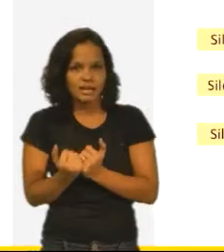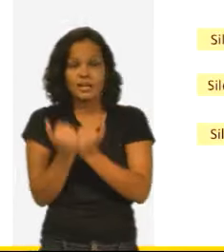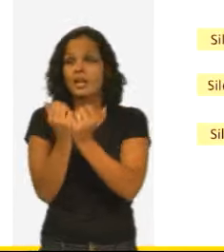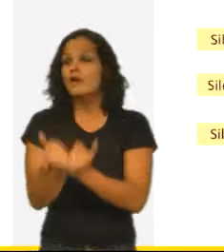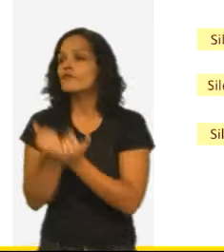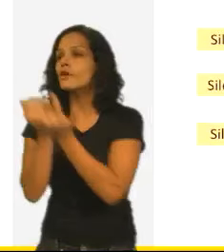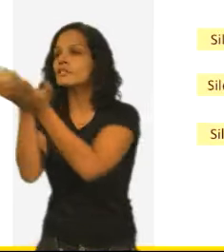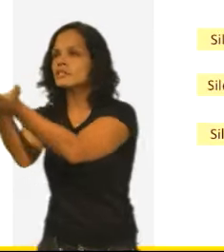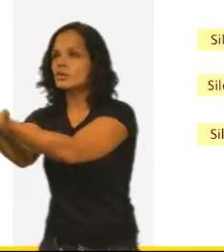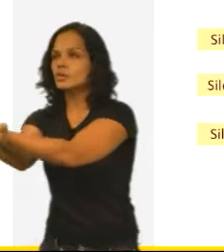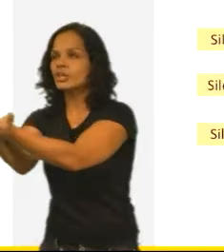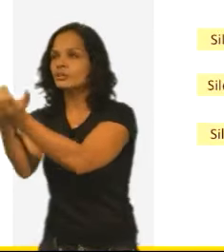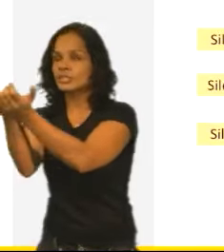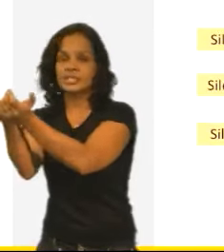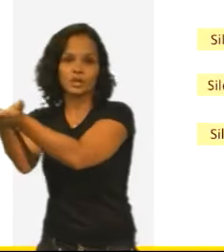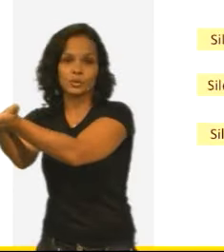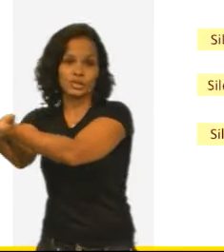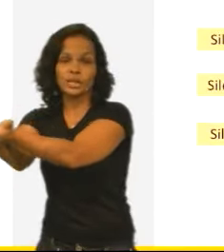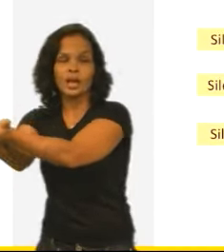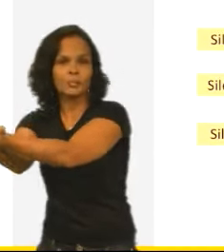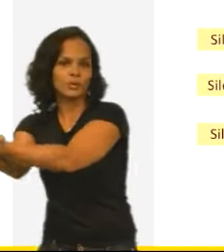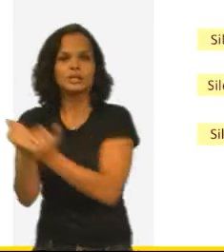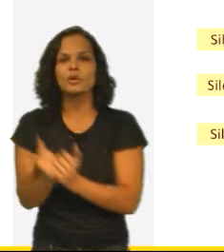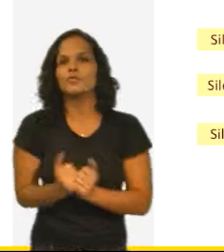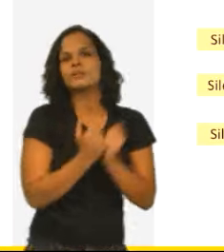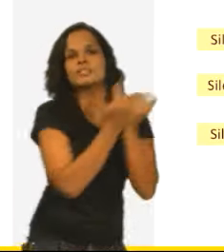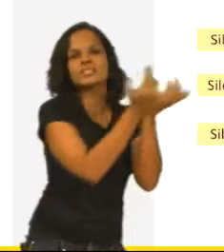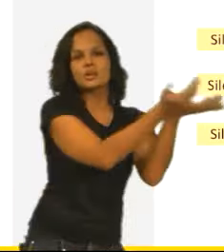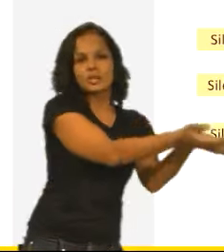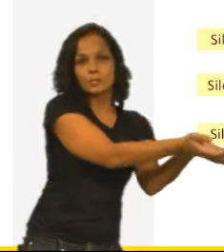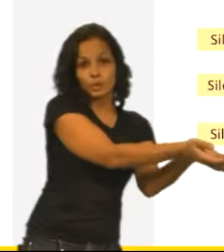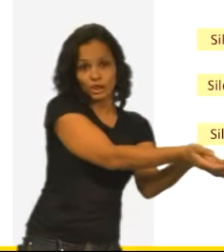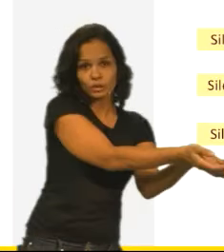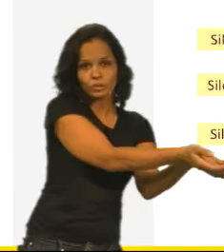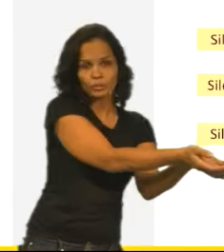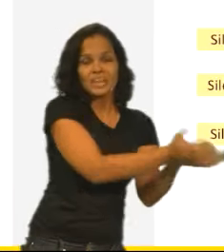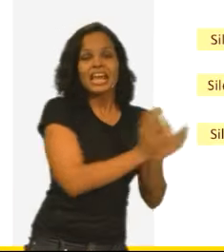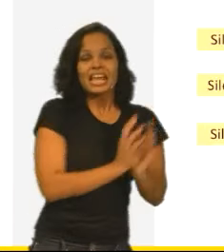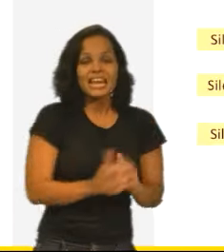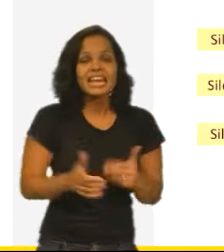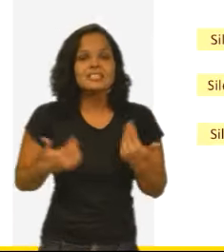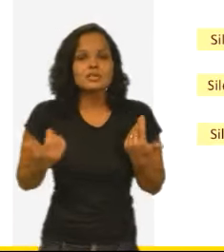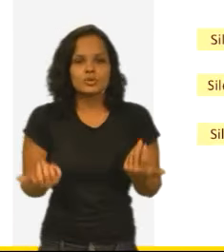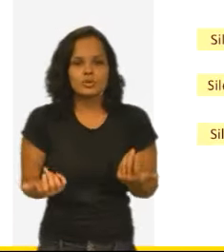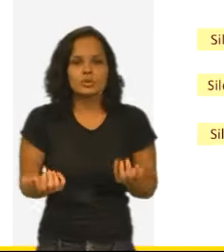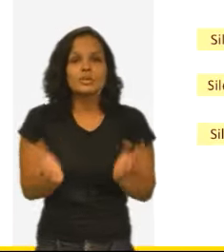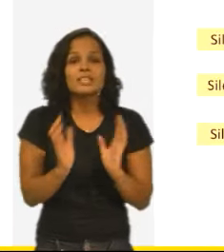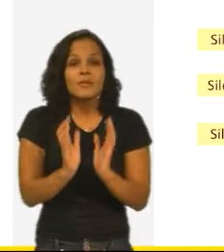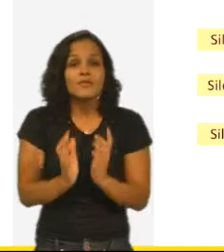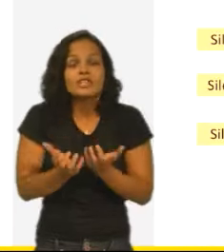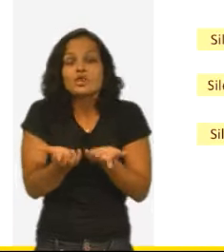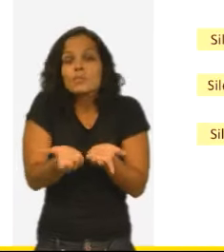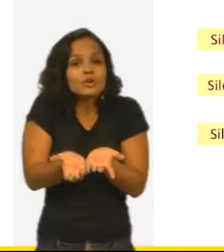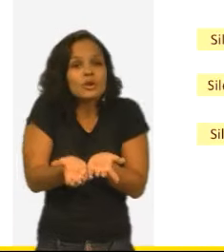cansada, Vossa Senhoria é bonita ou Vossa Senhoria é bonito, nessas construções, veja que o pronome